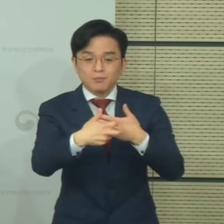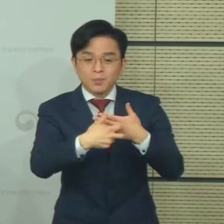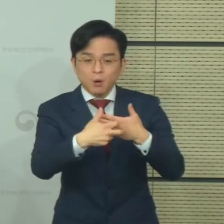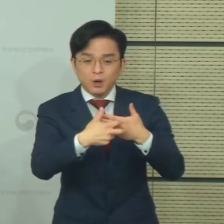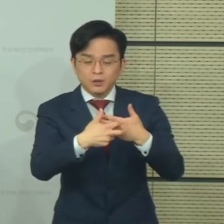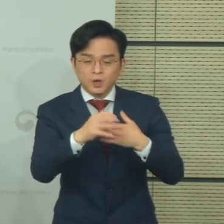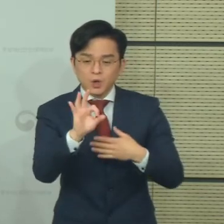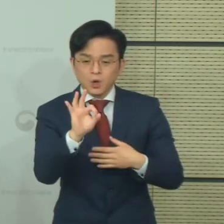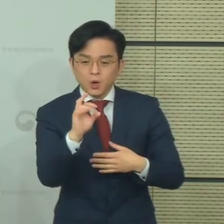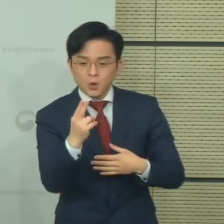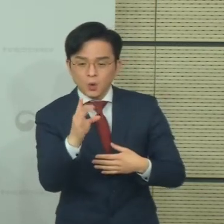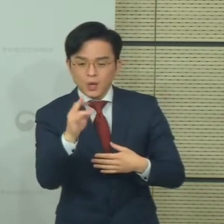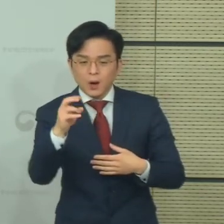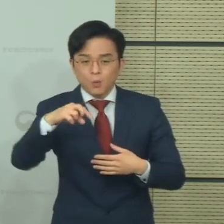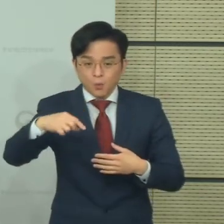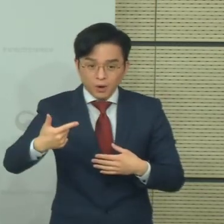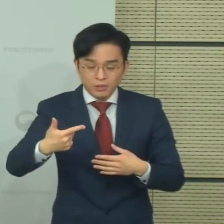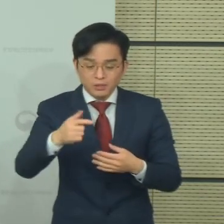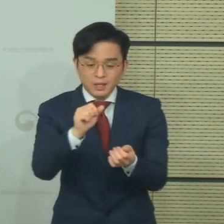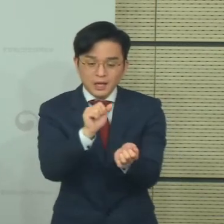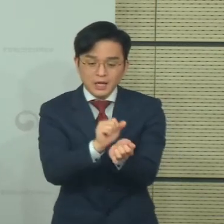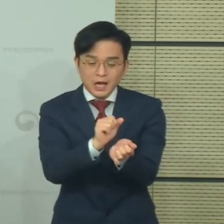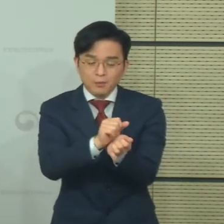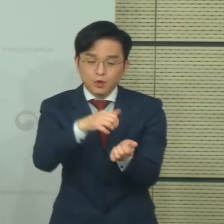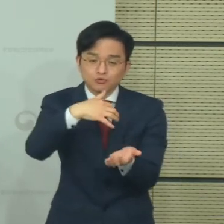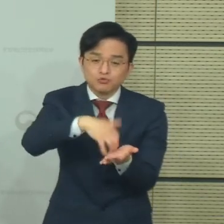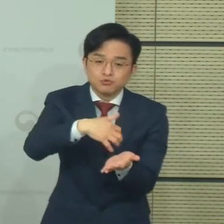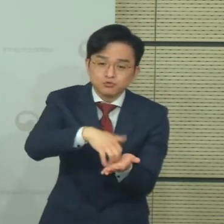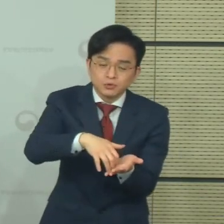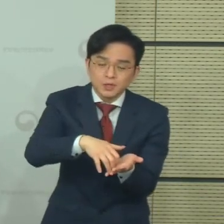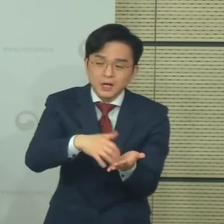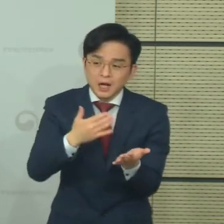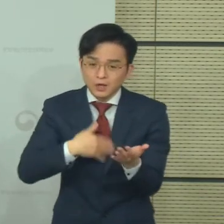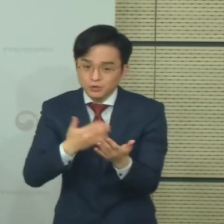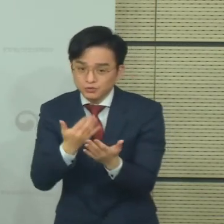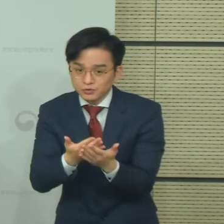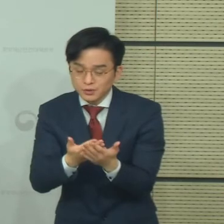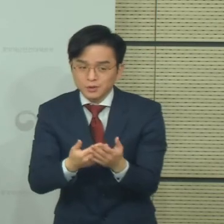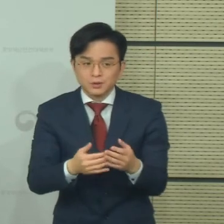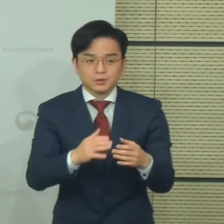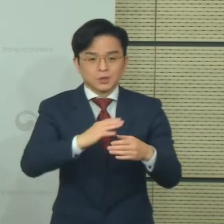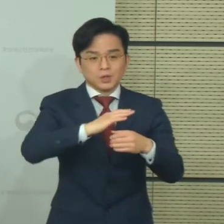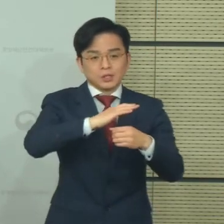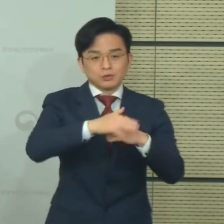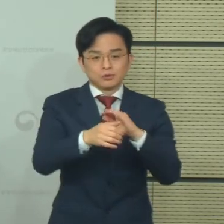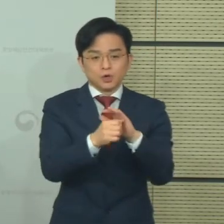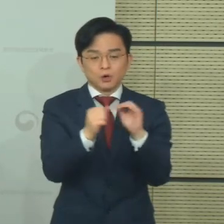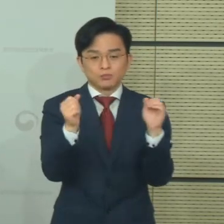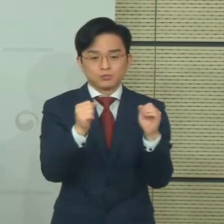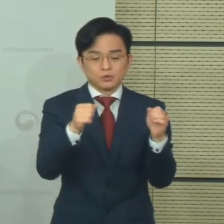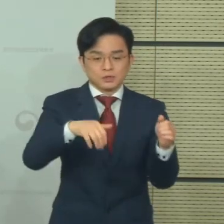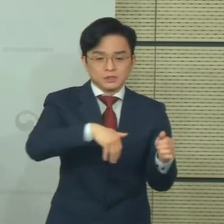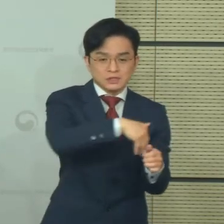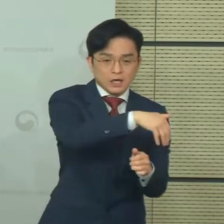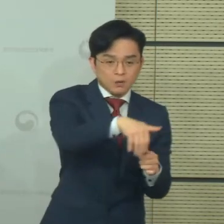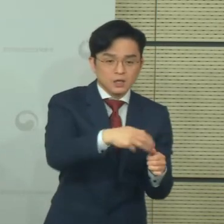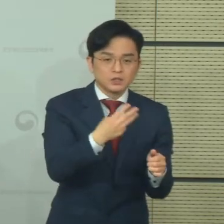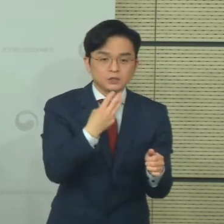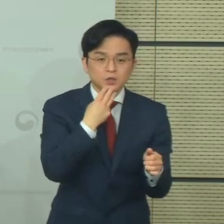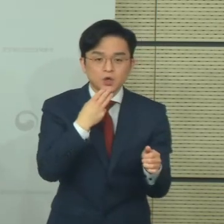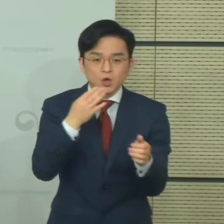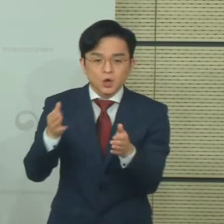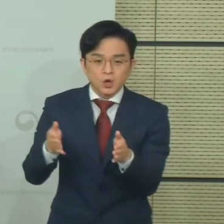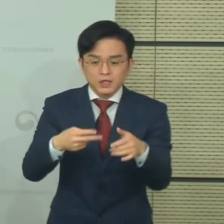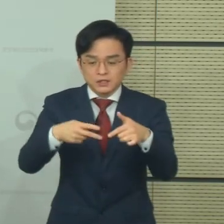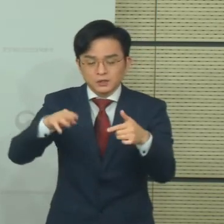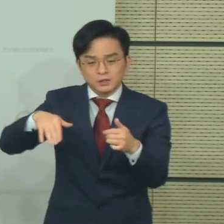검진을 확대할 계획이 있는지 궁금합니다. 현재 대구, 경북 지역 상황과 서울, 경기, 인천 상황은 다른 것